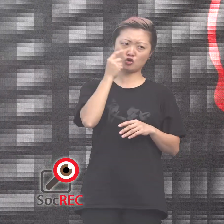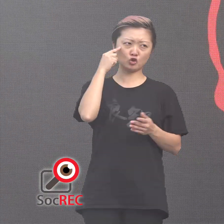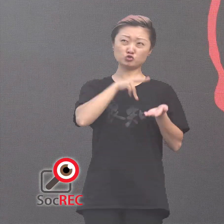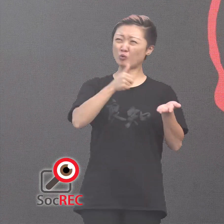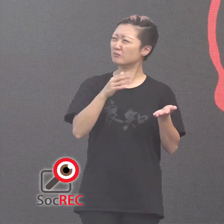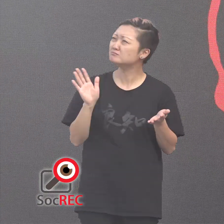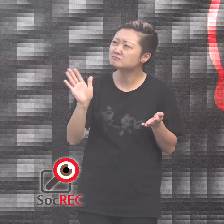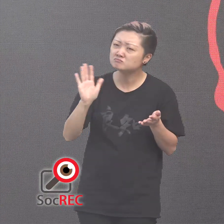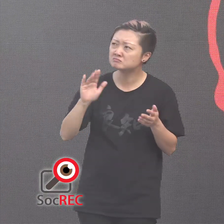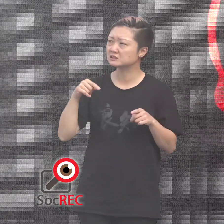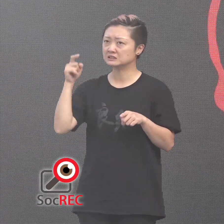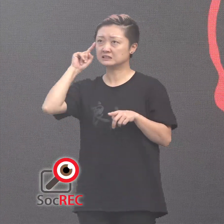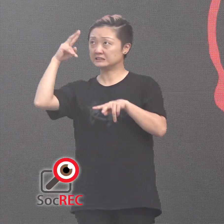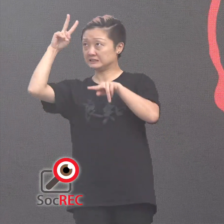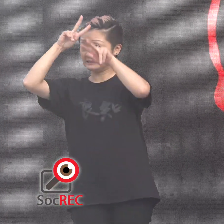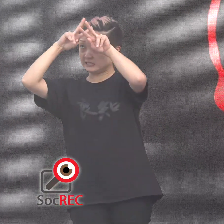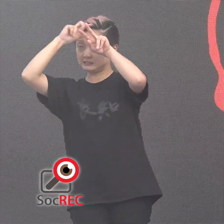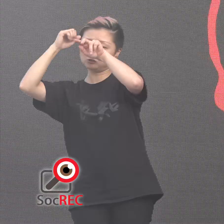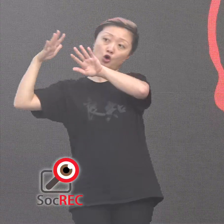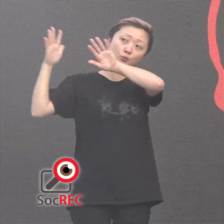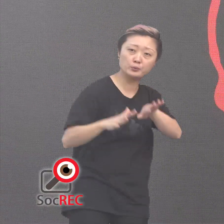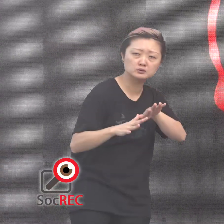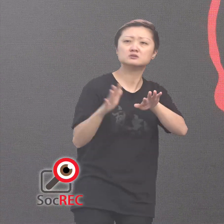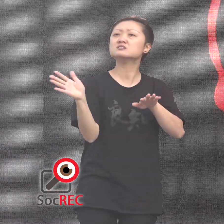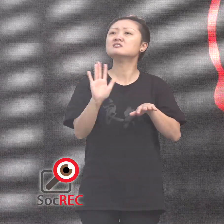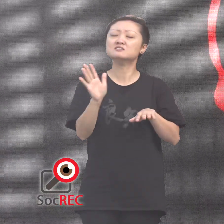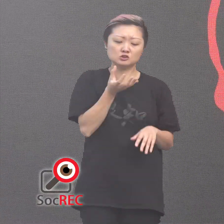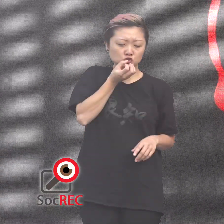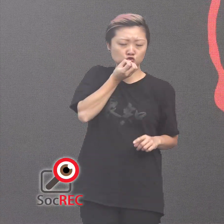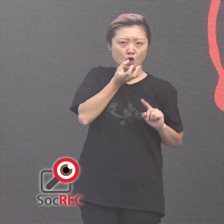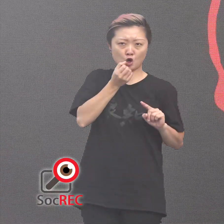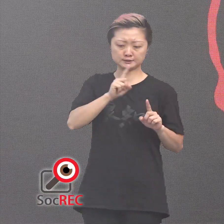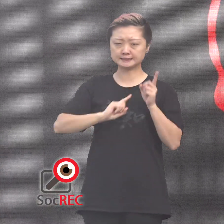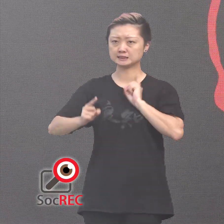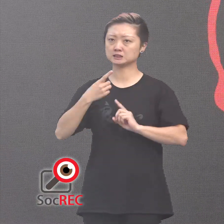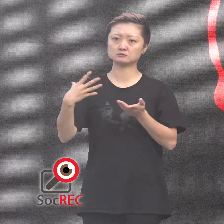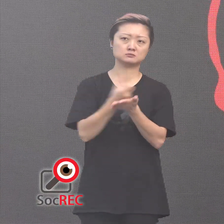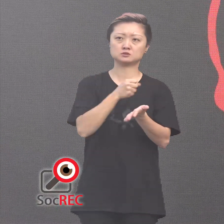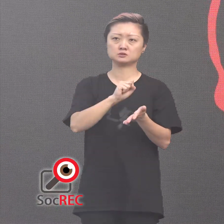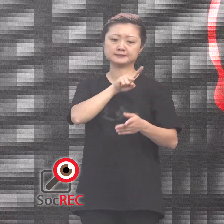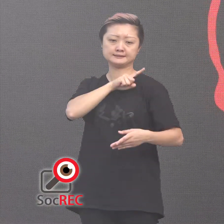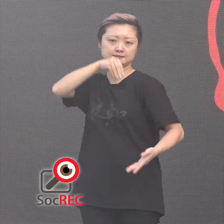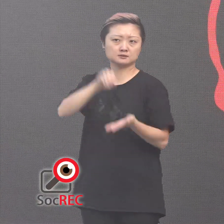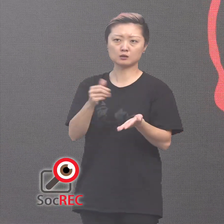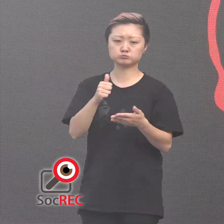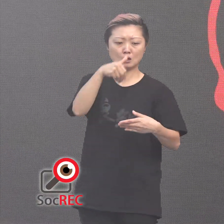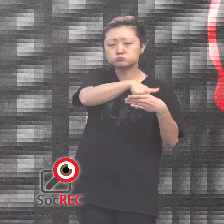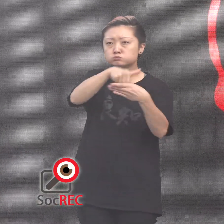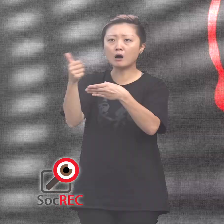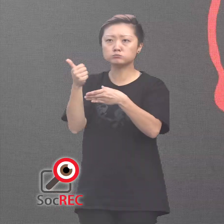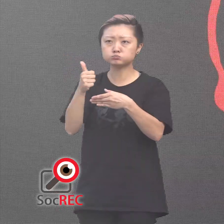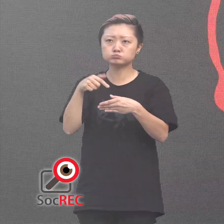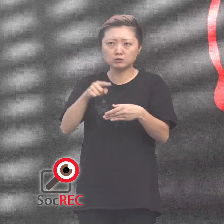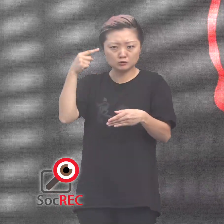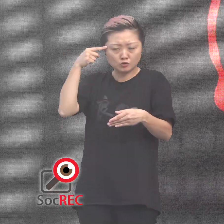家，你们完全有权利民主自觉，而且你们有权利选择一个自